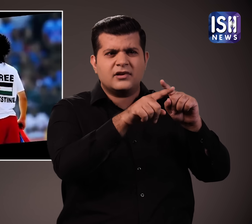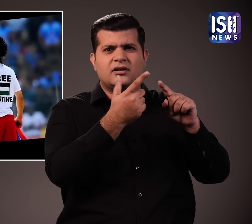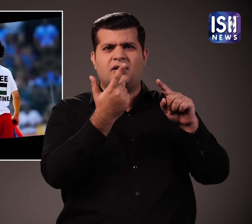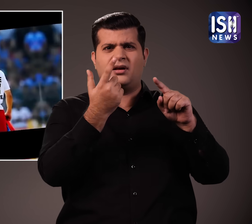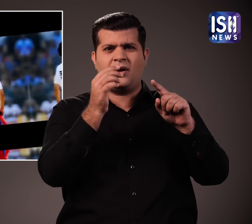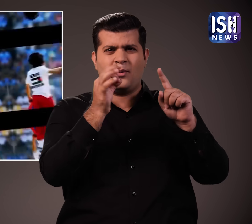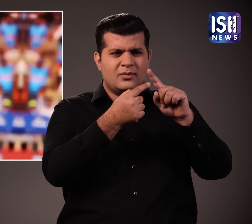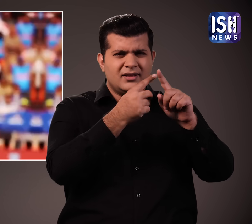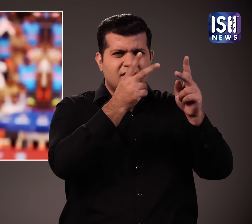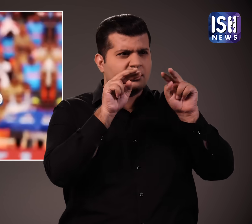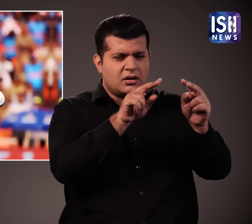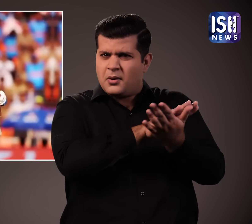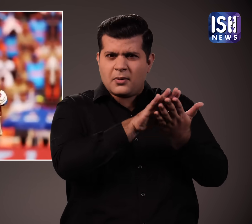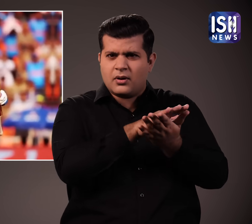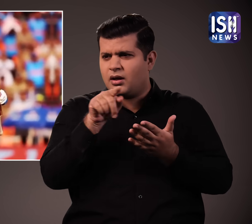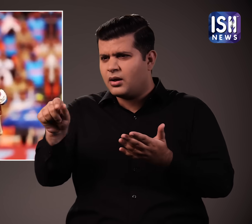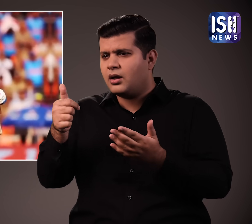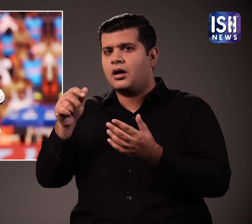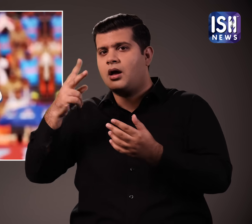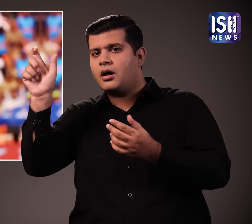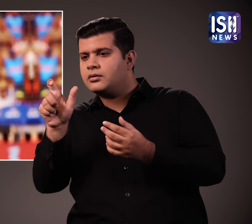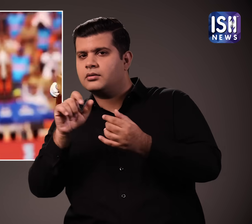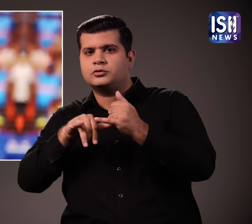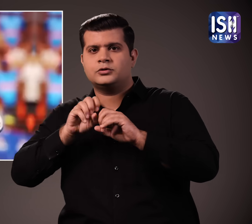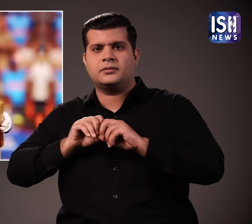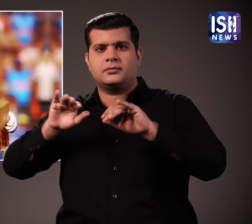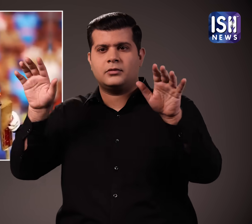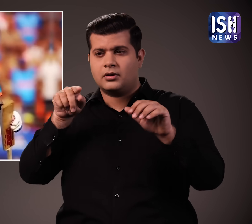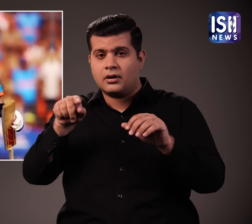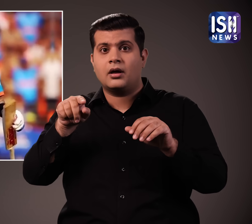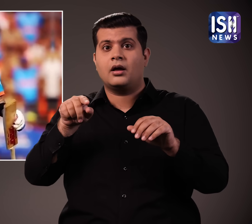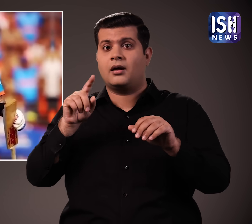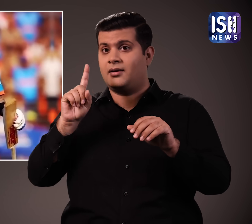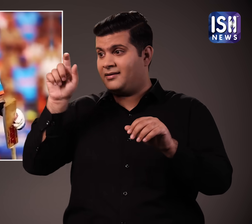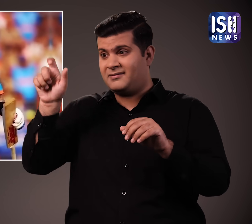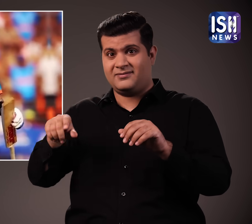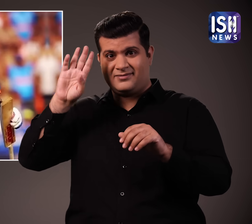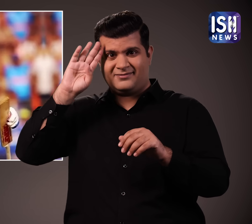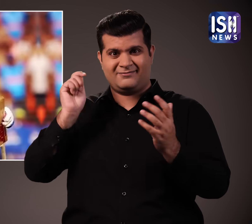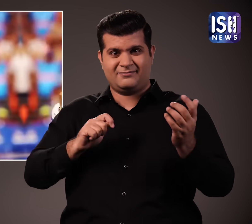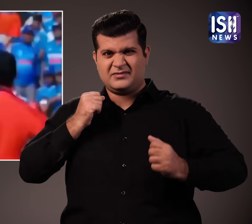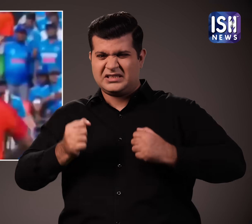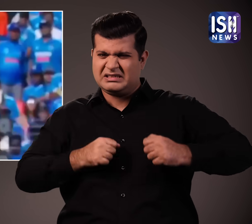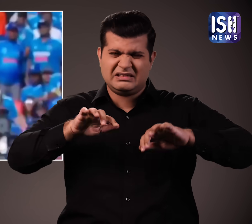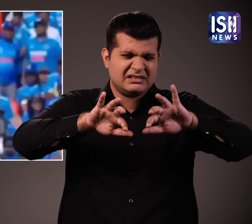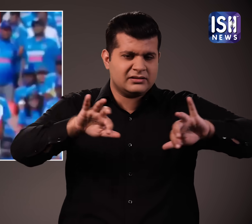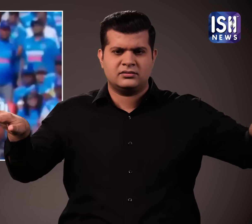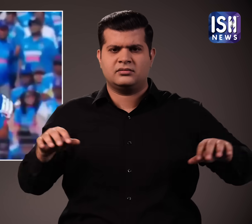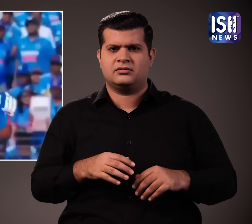प्लाटफरम पर नहीं दिखाया गया बलकि सोशल मीडिया पर उपलग था हाला की सुरक्षा कर्मियों ने उसे तुरंत वहां से हटा दिया